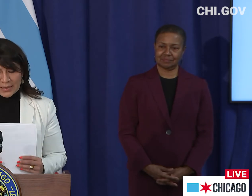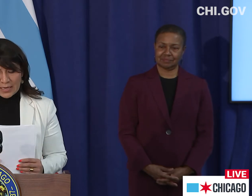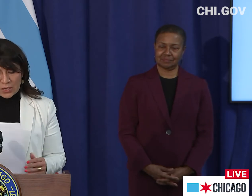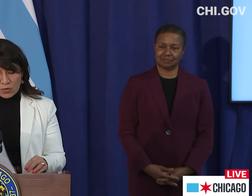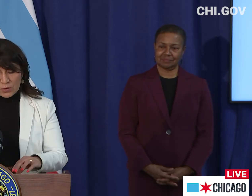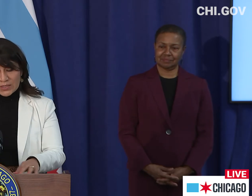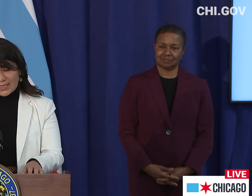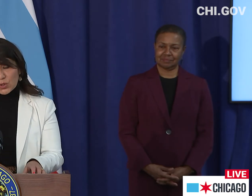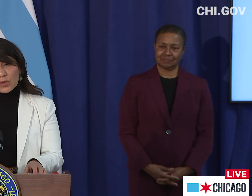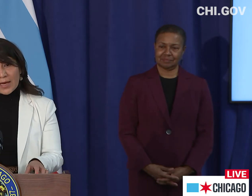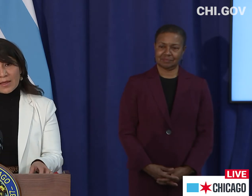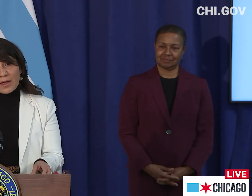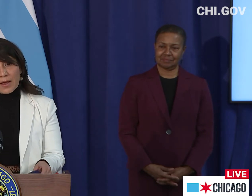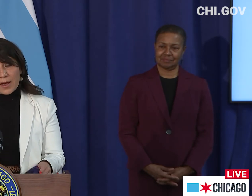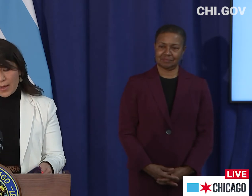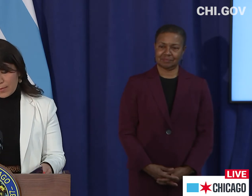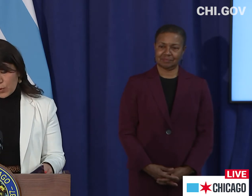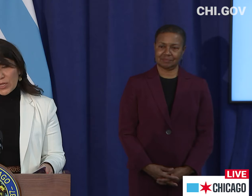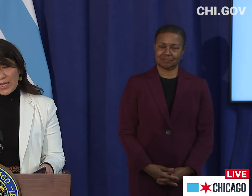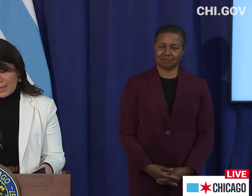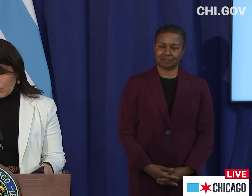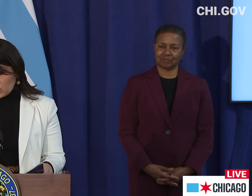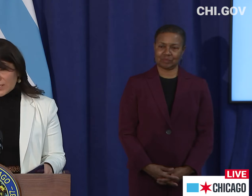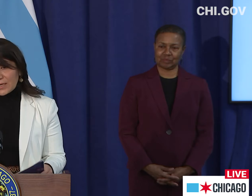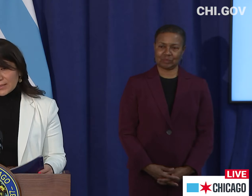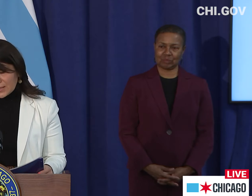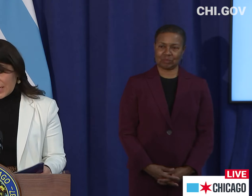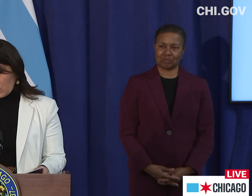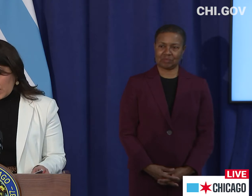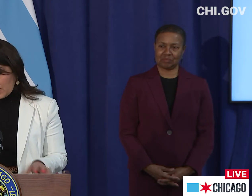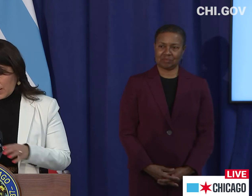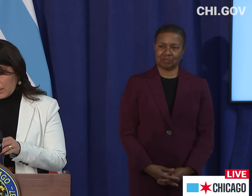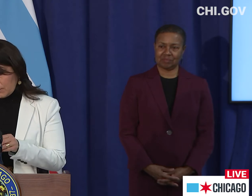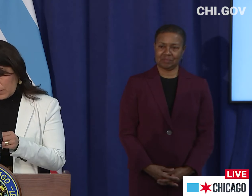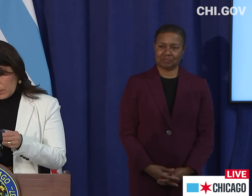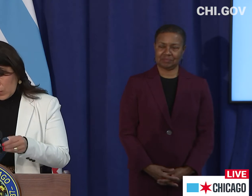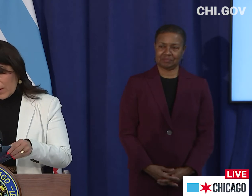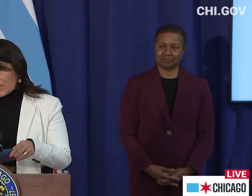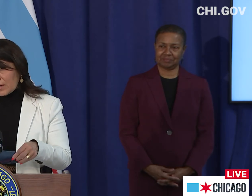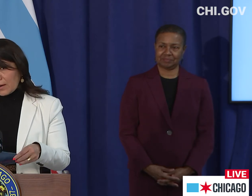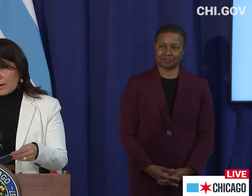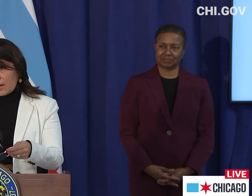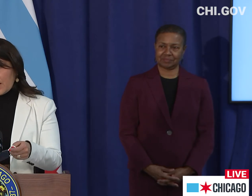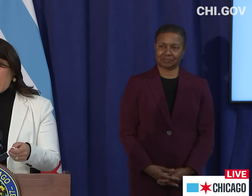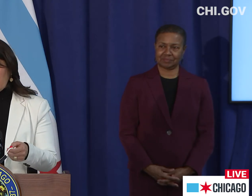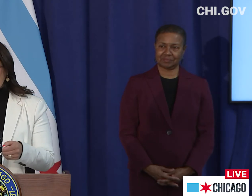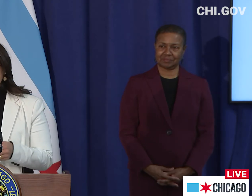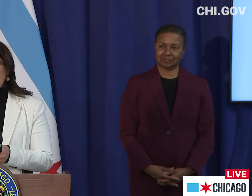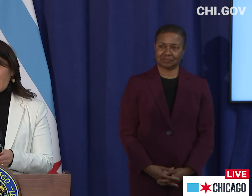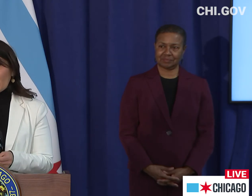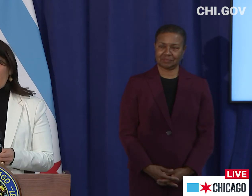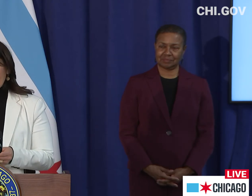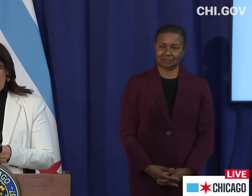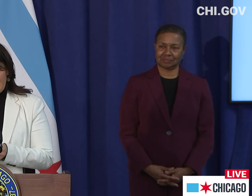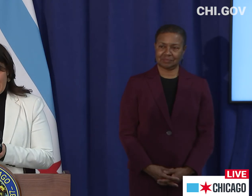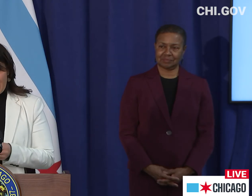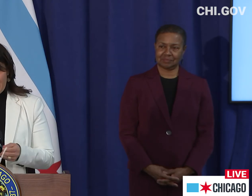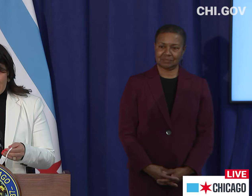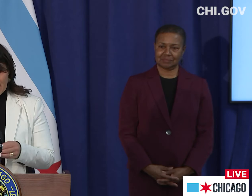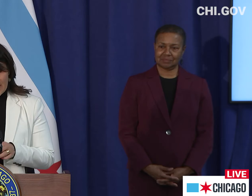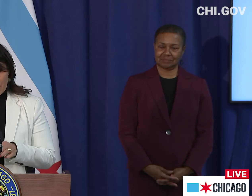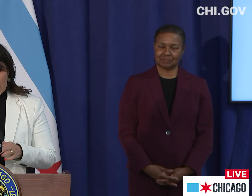seguir manteniendo a nuestra ciudad protegida. Muchas gracias y ahora le voy a